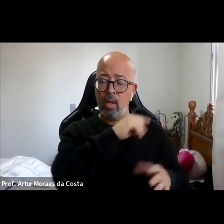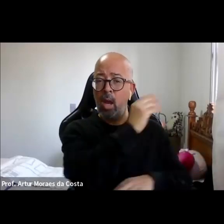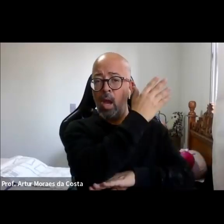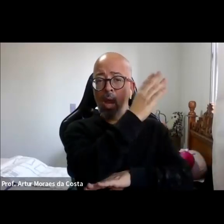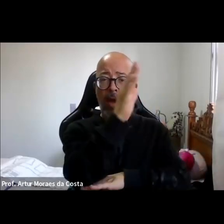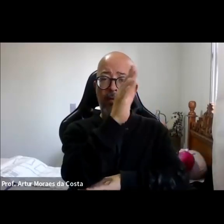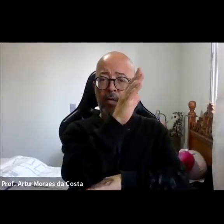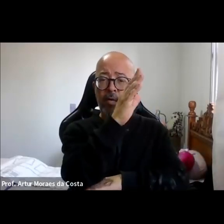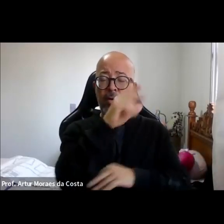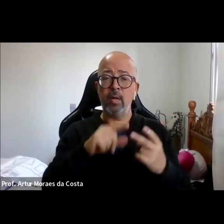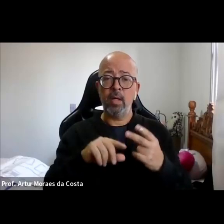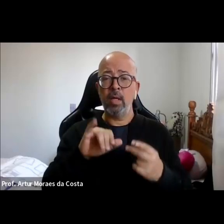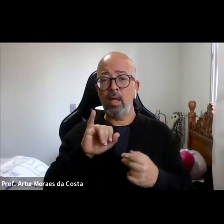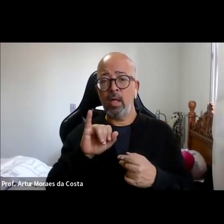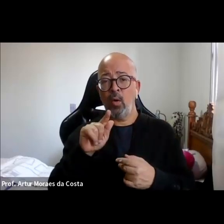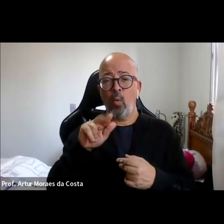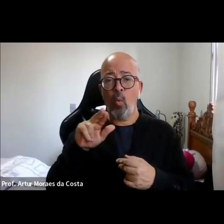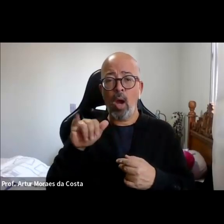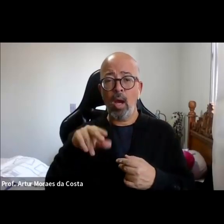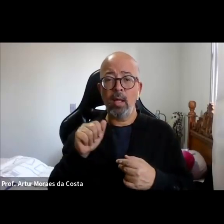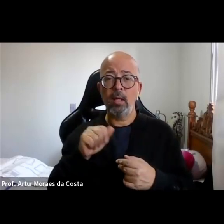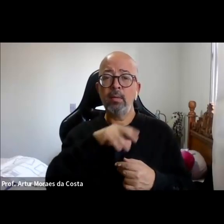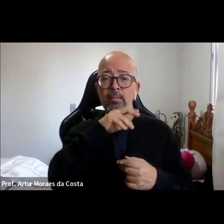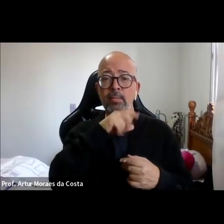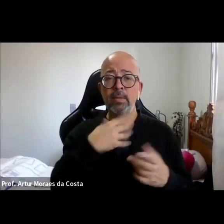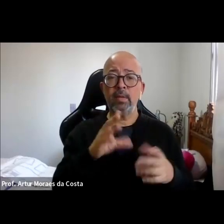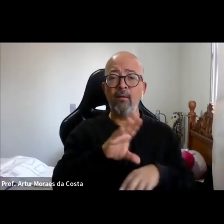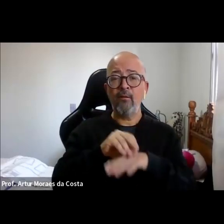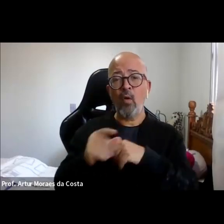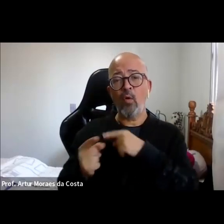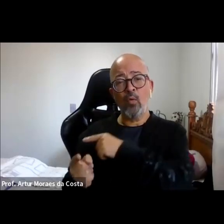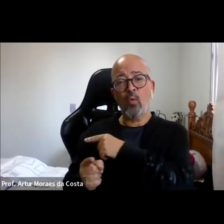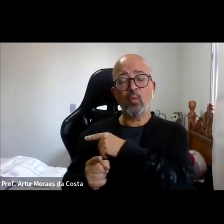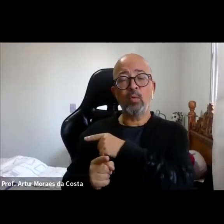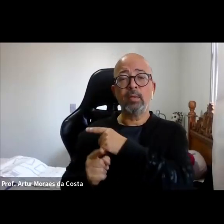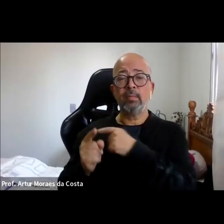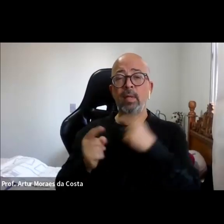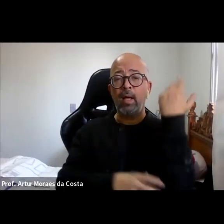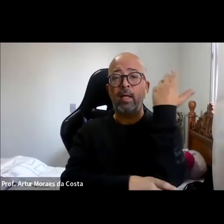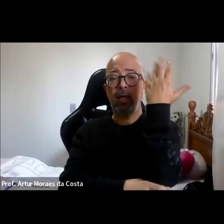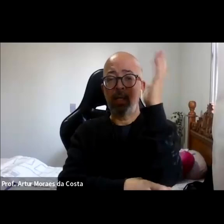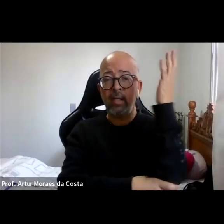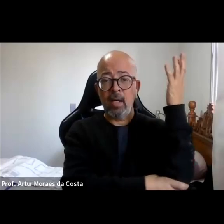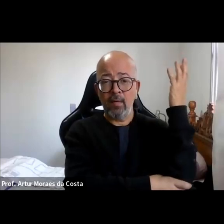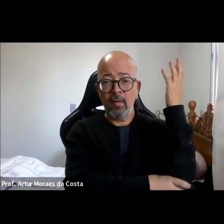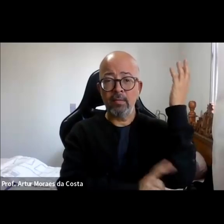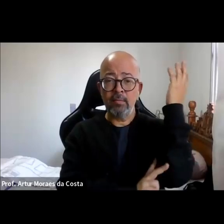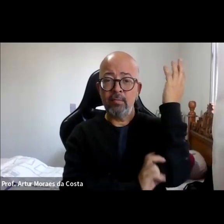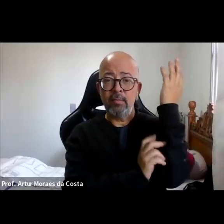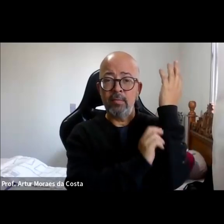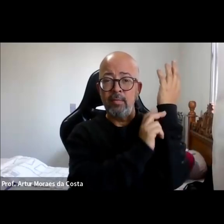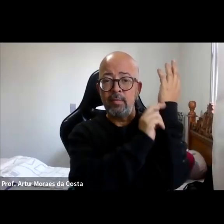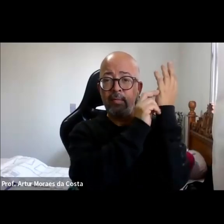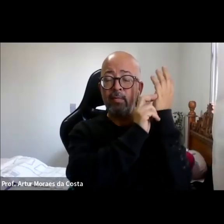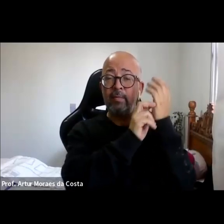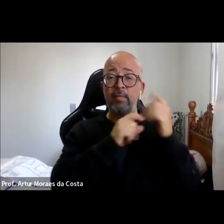estaban a punto sonriendo para tomarse la fotografía cuando de pronto una de esas iguanas se cae se sienten las